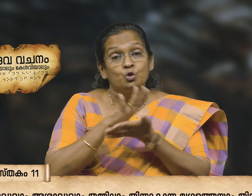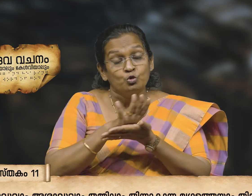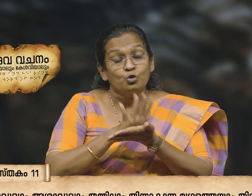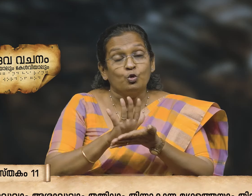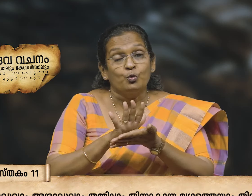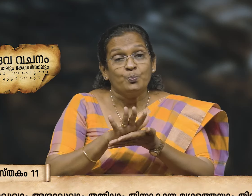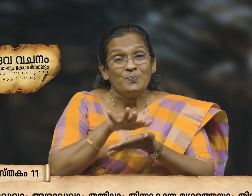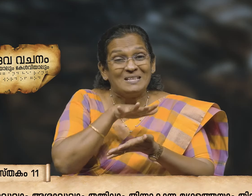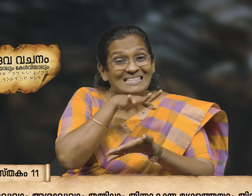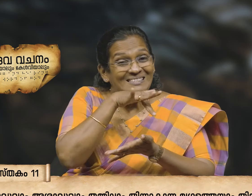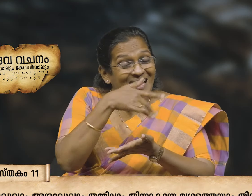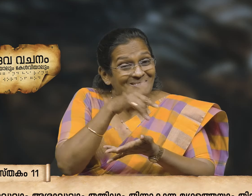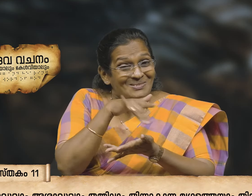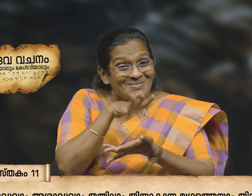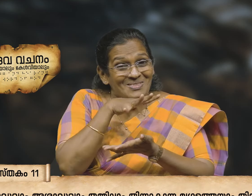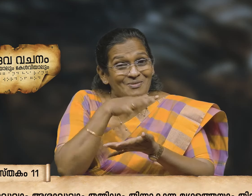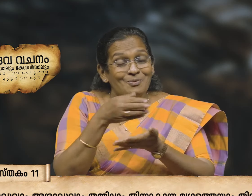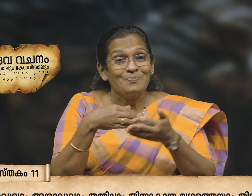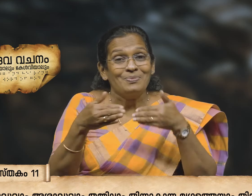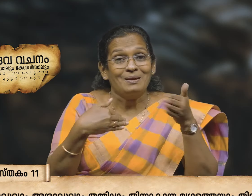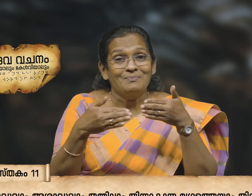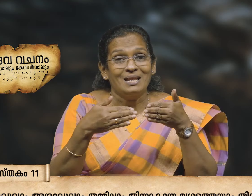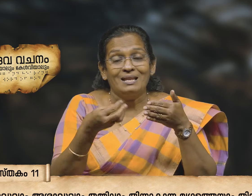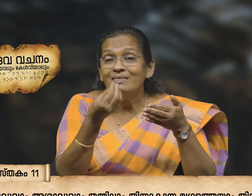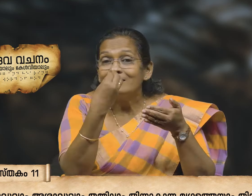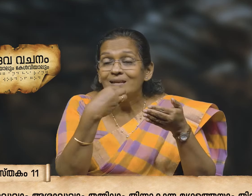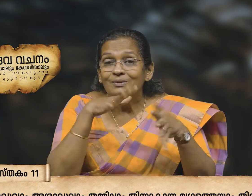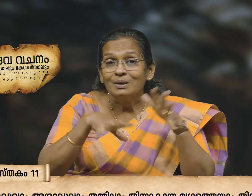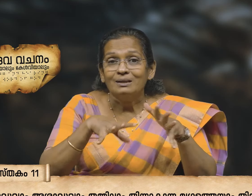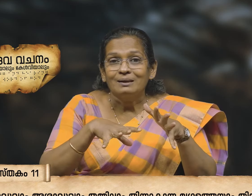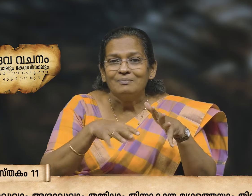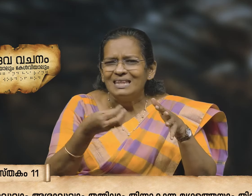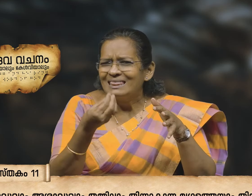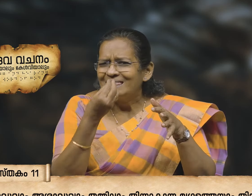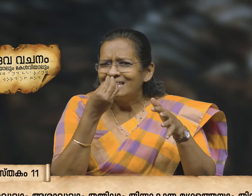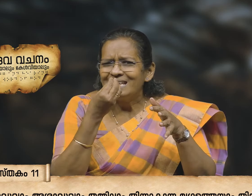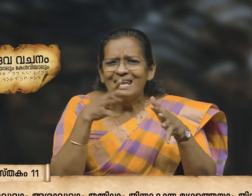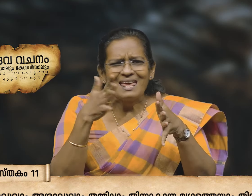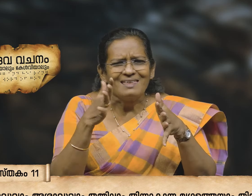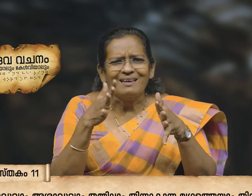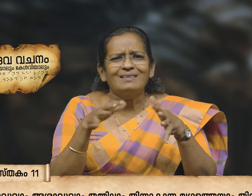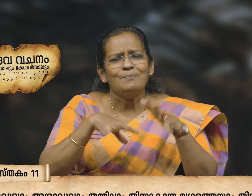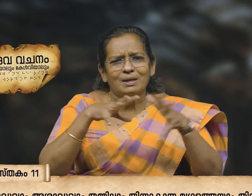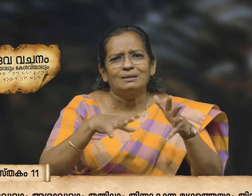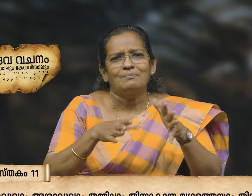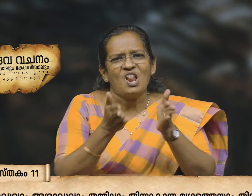ശുദ്ധവും അശുദ്ധവും തമ്മിലും തിന്നാകുന്ന മൃഗത്തെയും തിന്നരുതാത്ത മൃഗത്തെയും തമ്മിലും